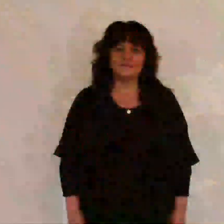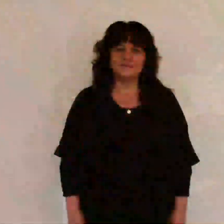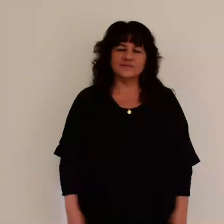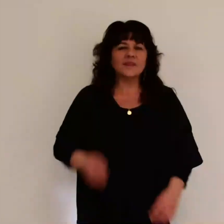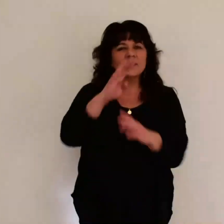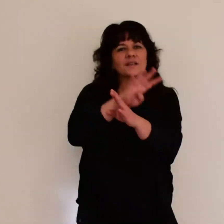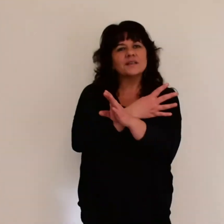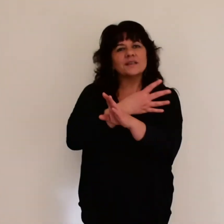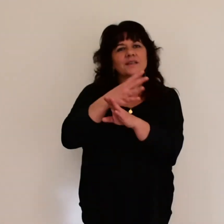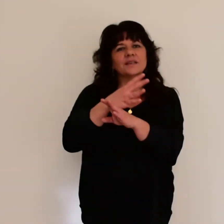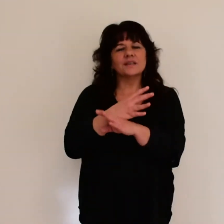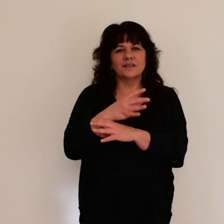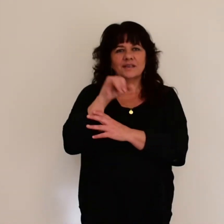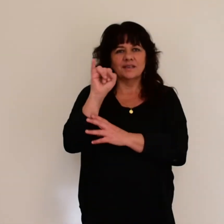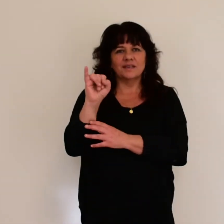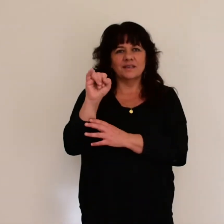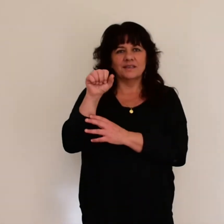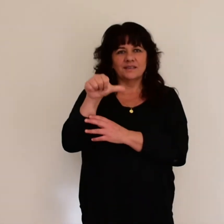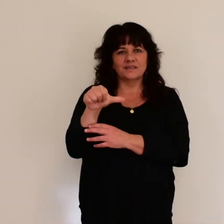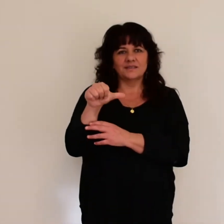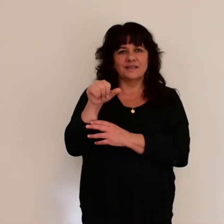Cantique, Isaïe 12.